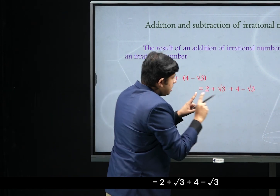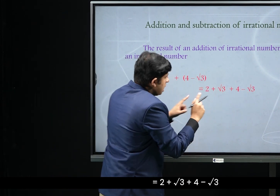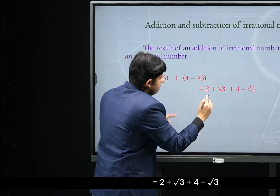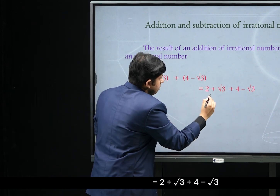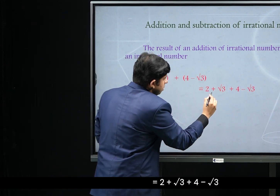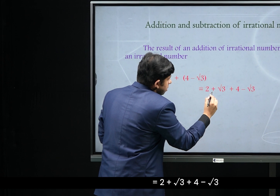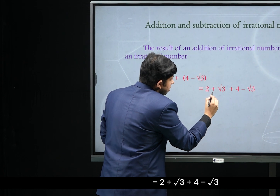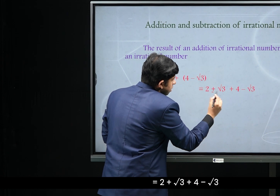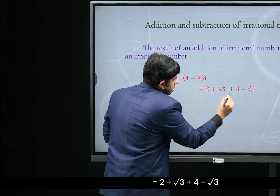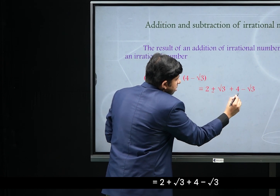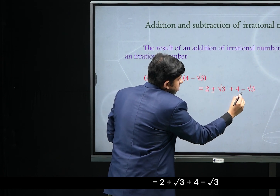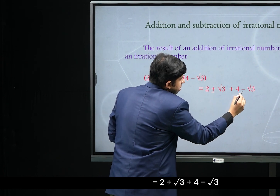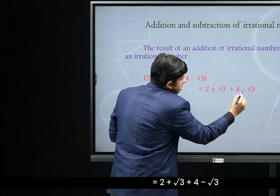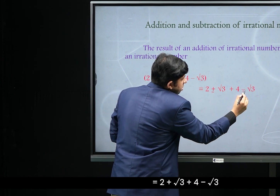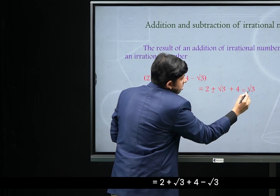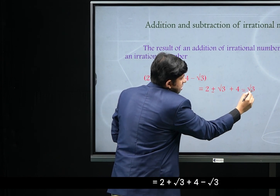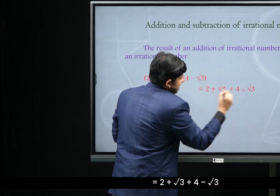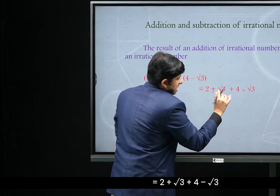4 - ವರ್ಗಮೂಲ 3